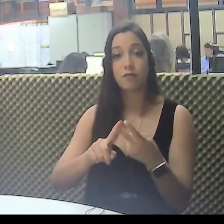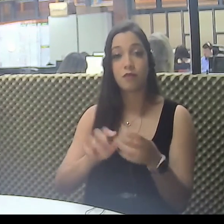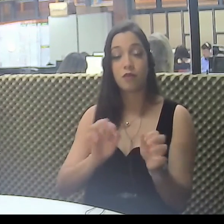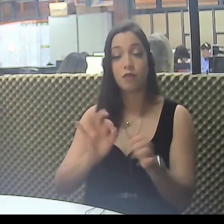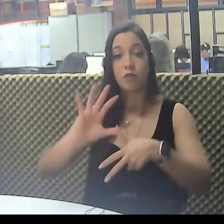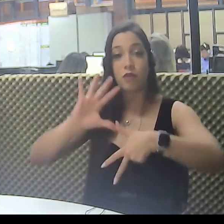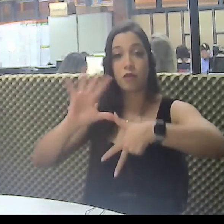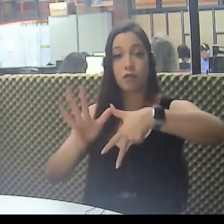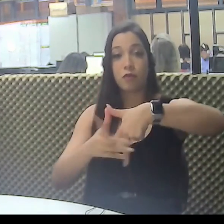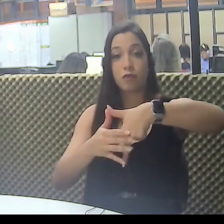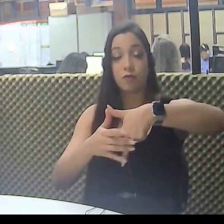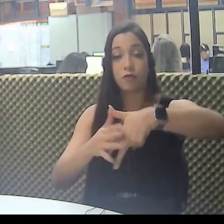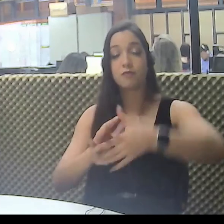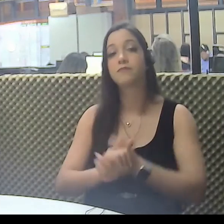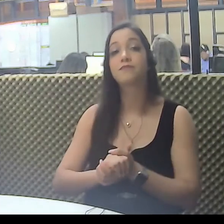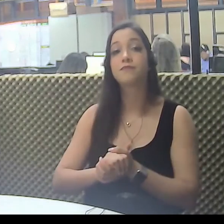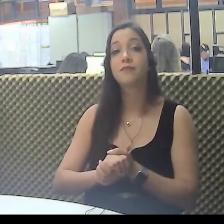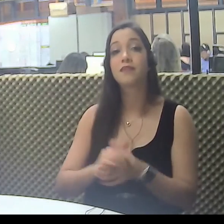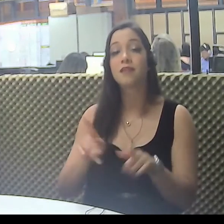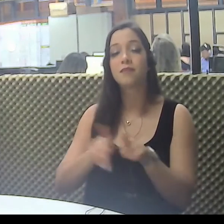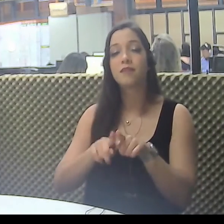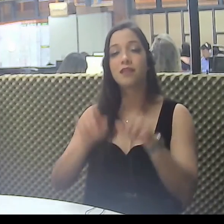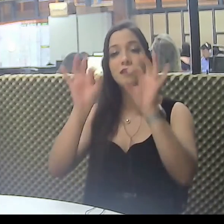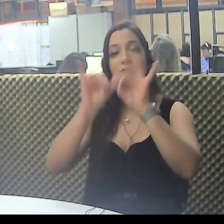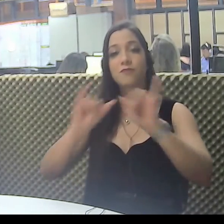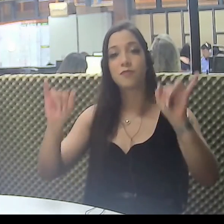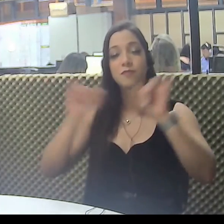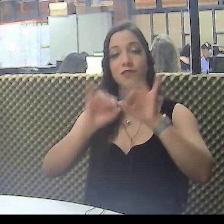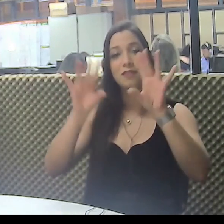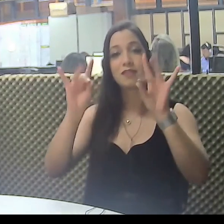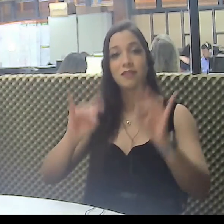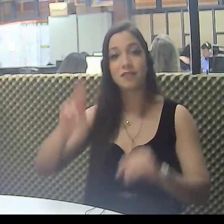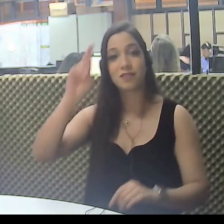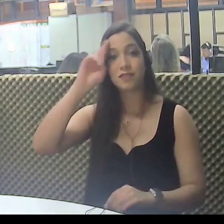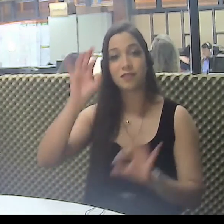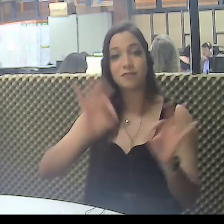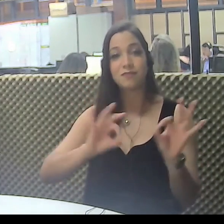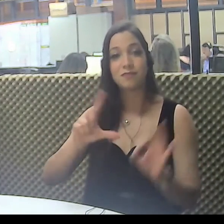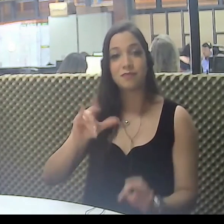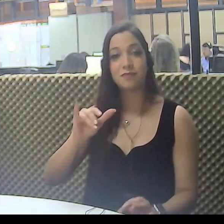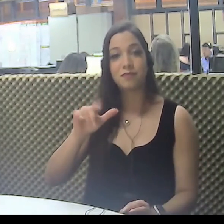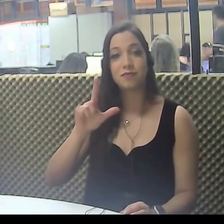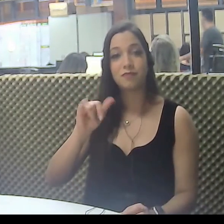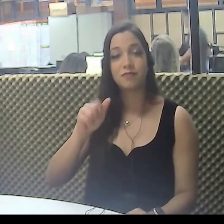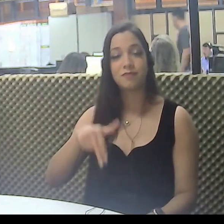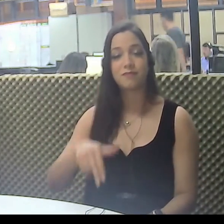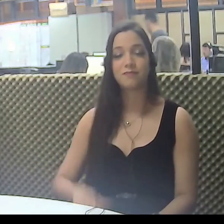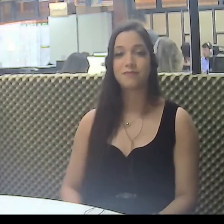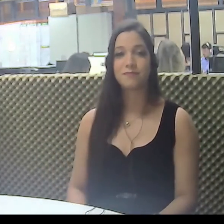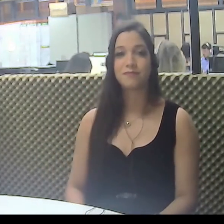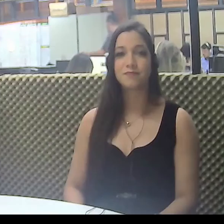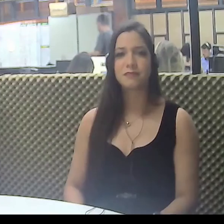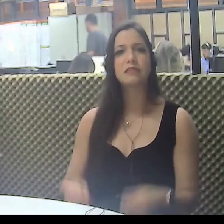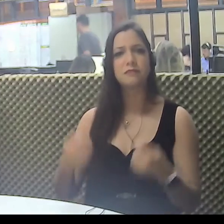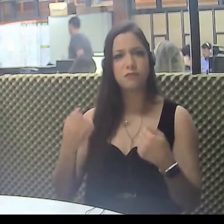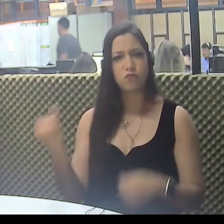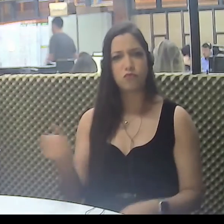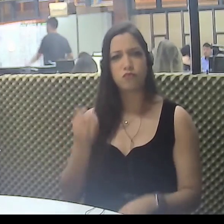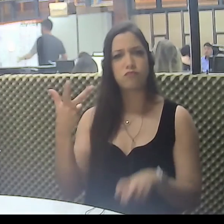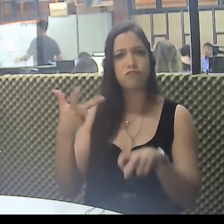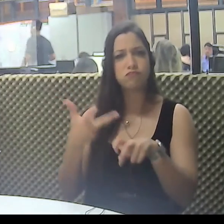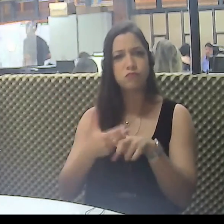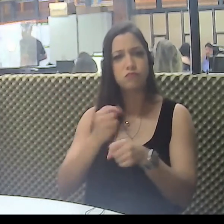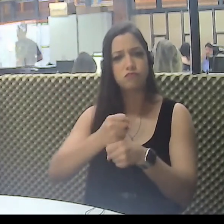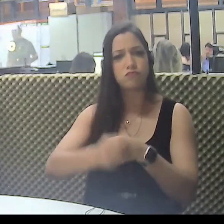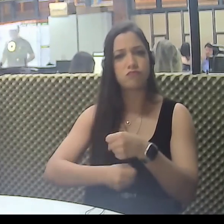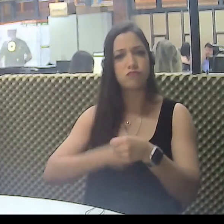de Zoonoses e quem traz mais detalhes é a diretora do programa, Lilian Andrade. Deve-se vacinar anualmente o